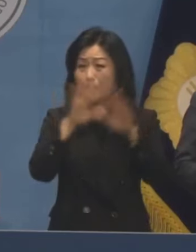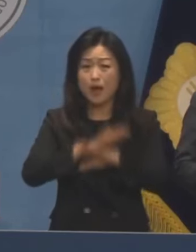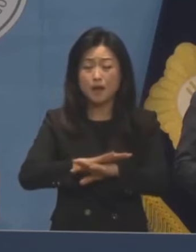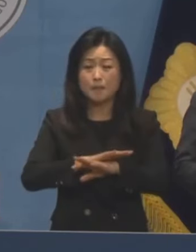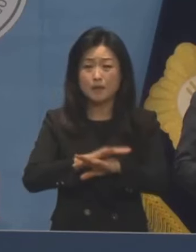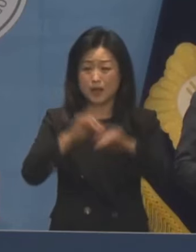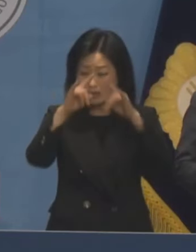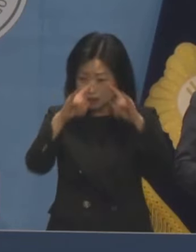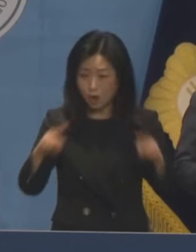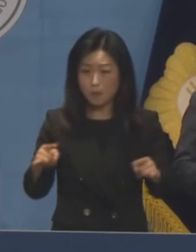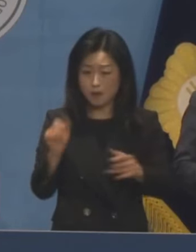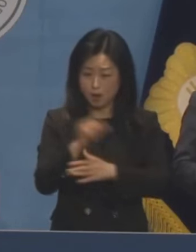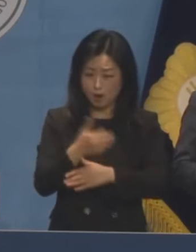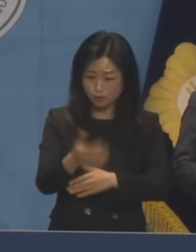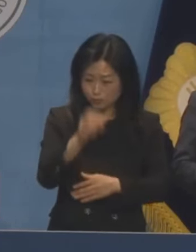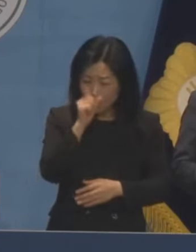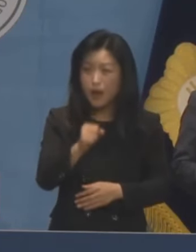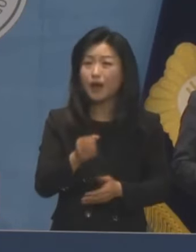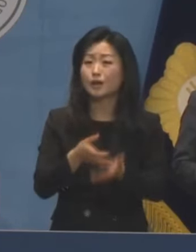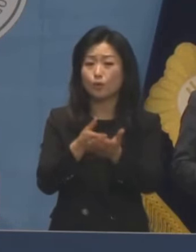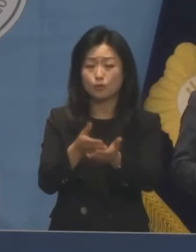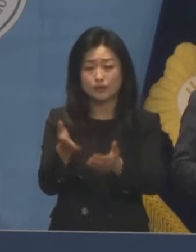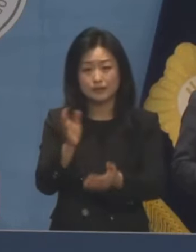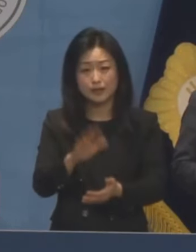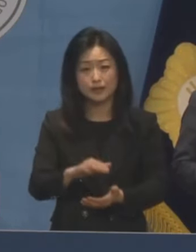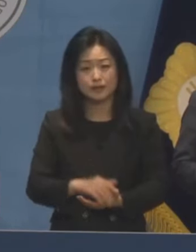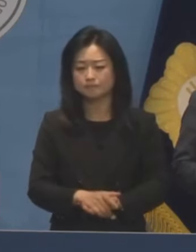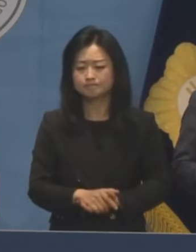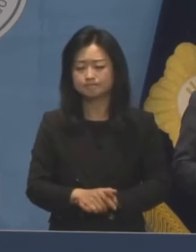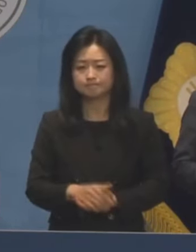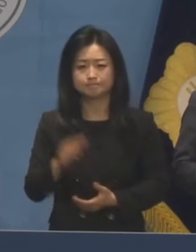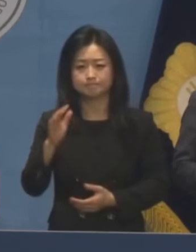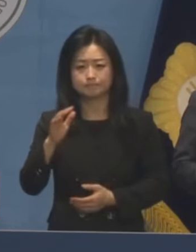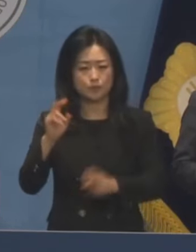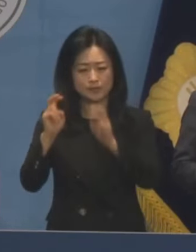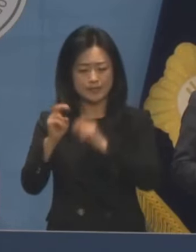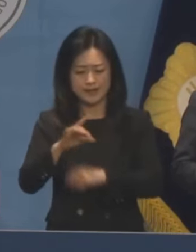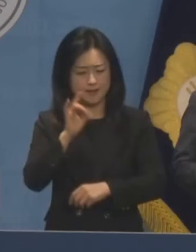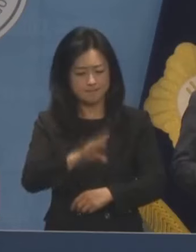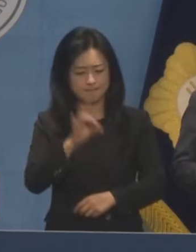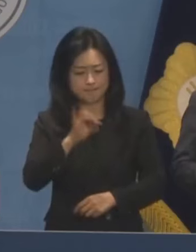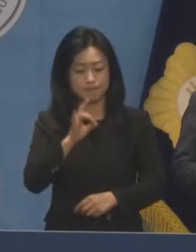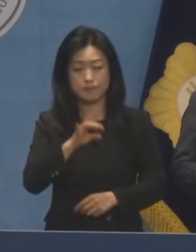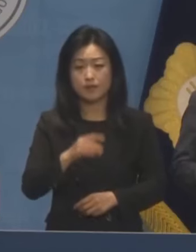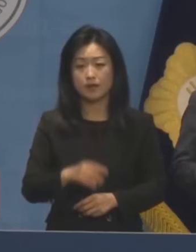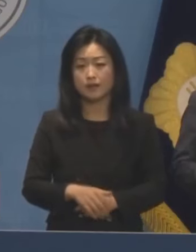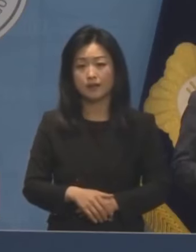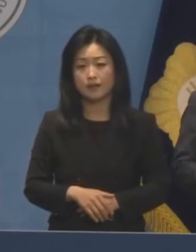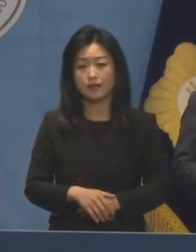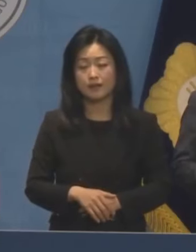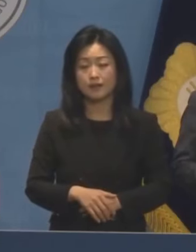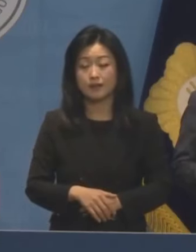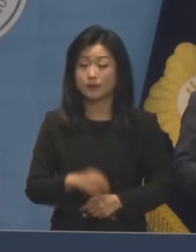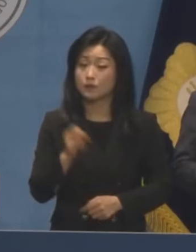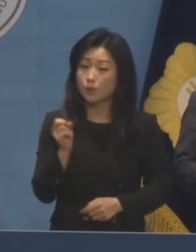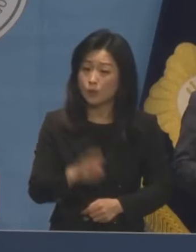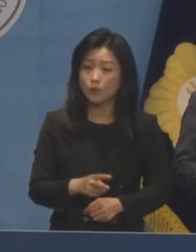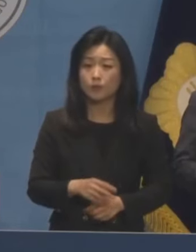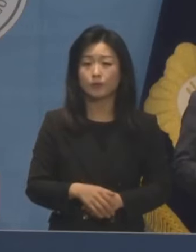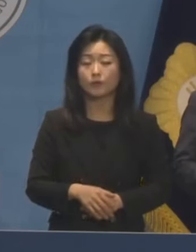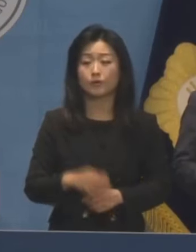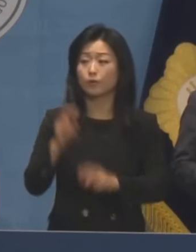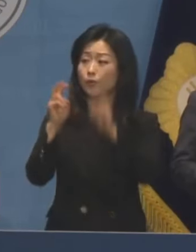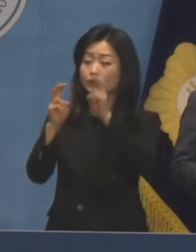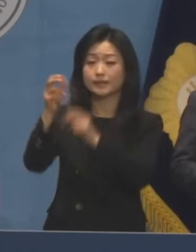천이라도 허용할 것을 요구했지만 그마저도 지 않고 있습니다 또한 현장